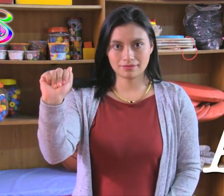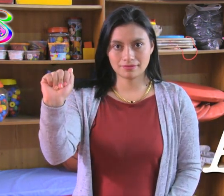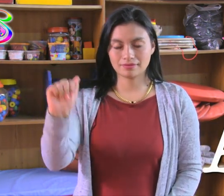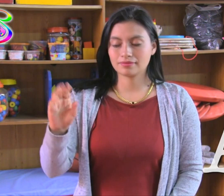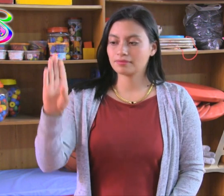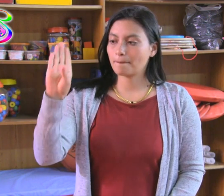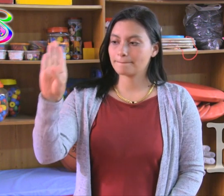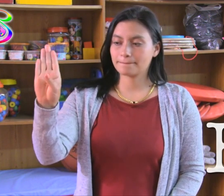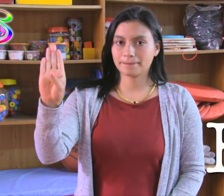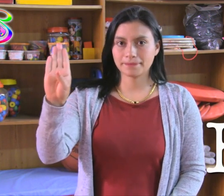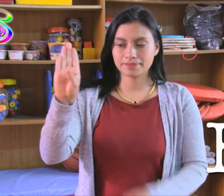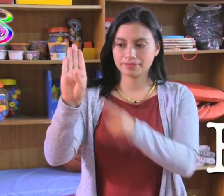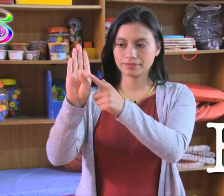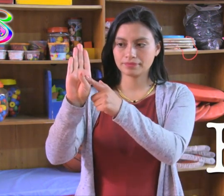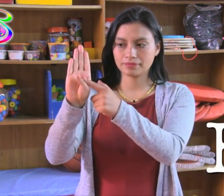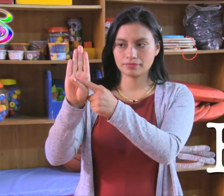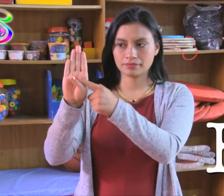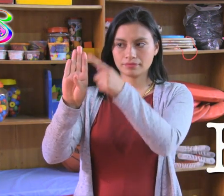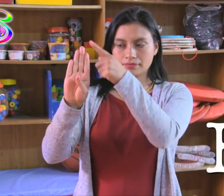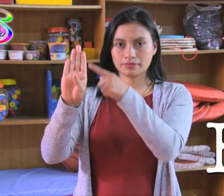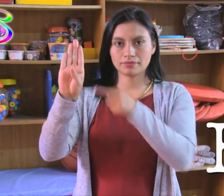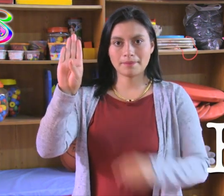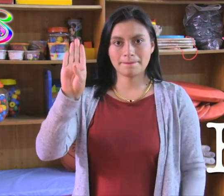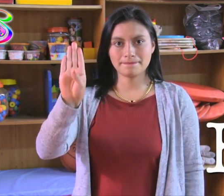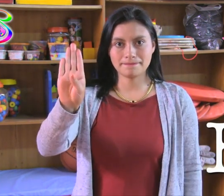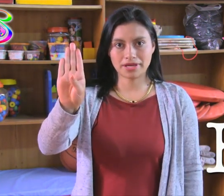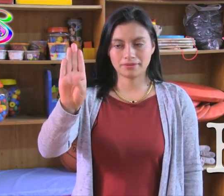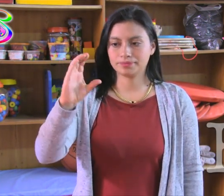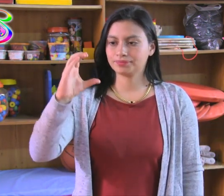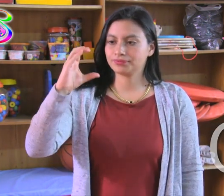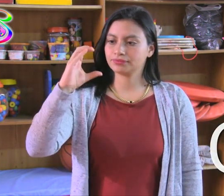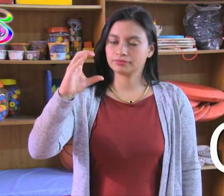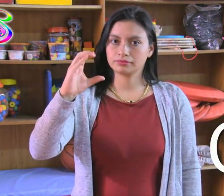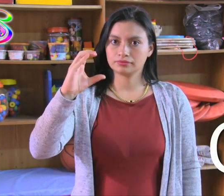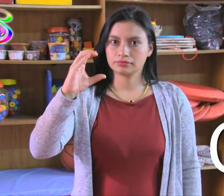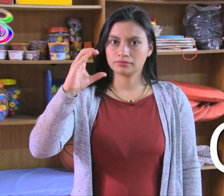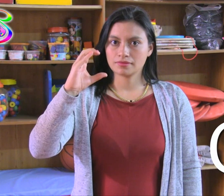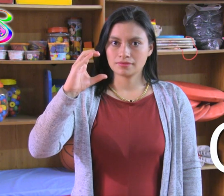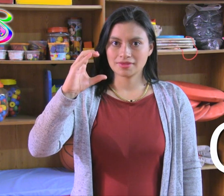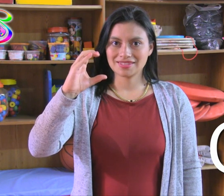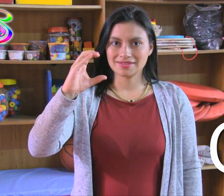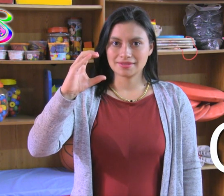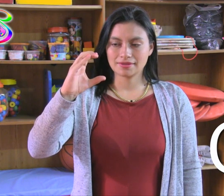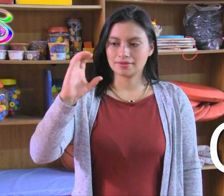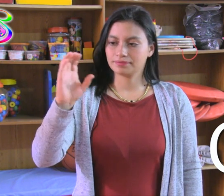doblados. Letra B, dedo pulgar en la palma, los demás estirados. Letra C, mano completa en forma